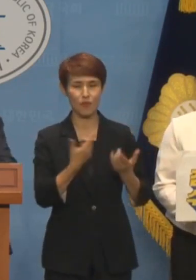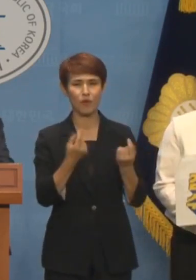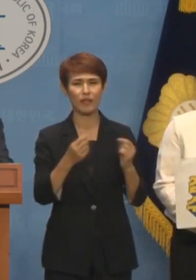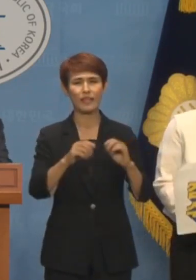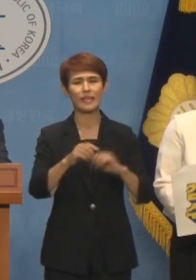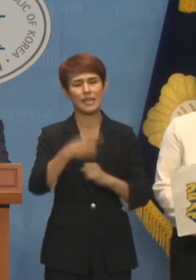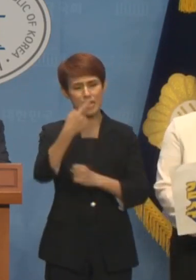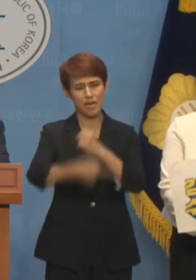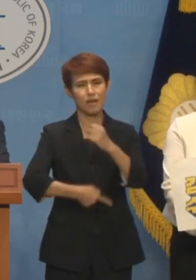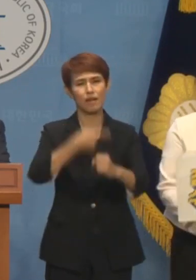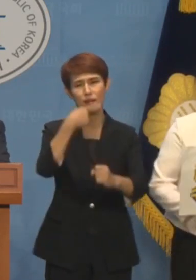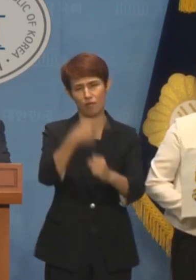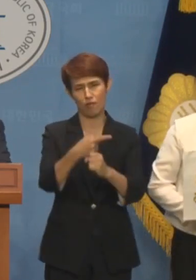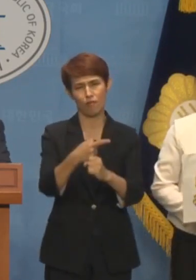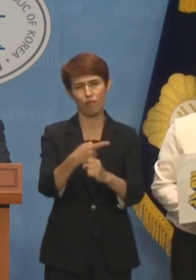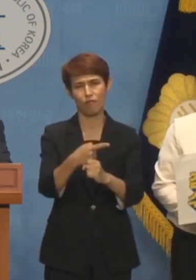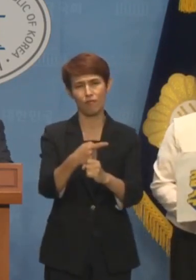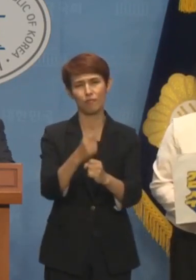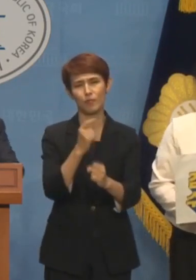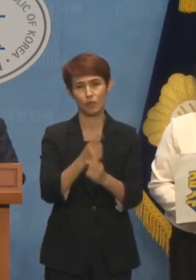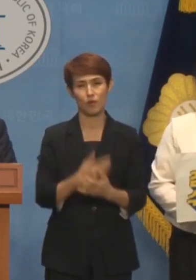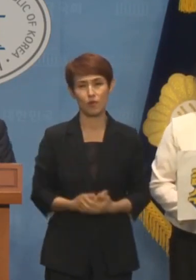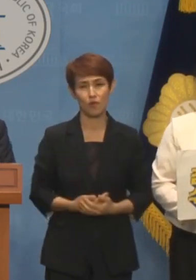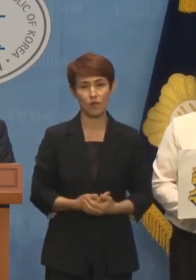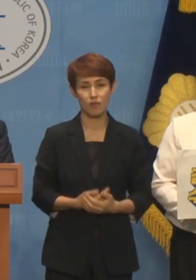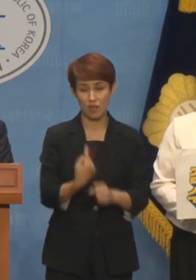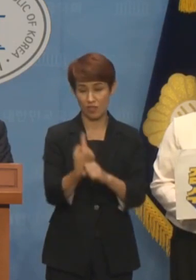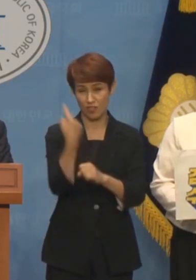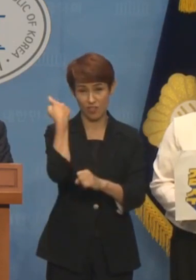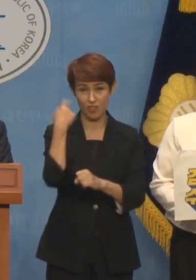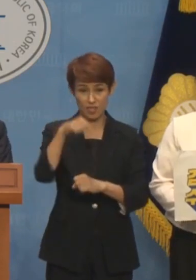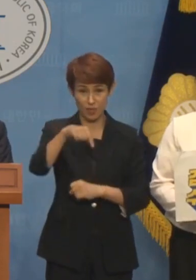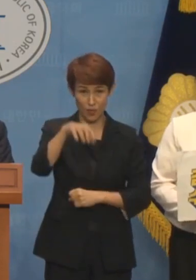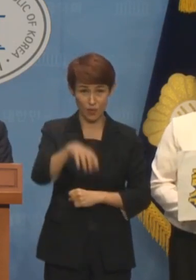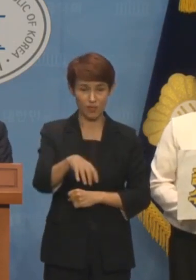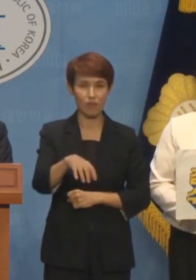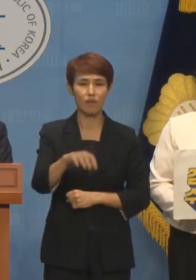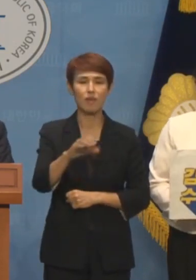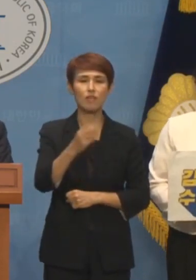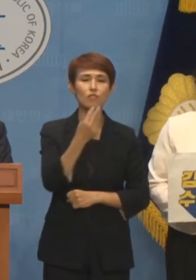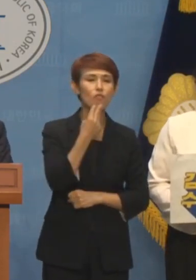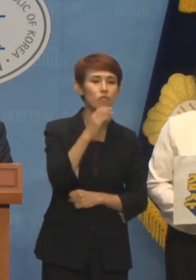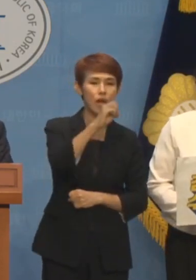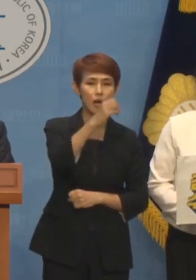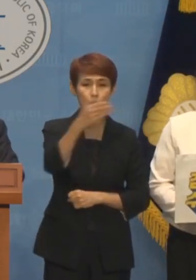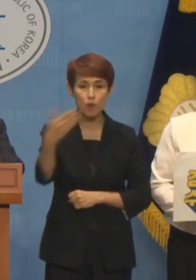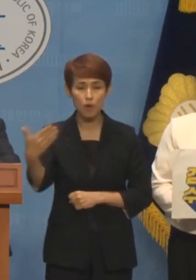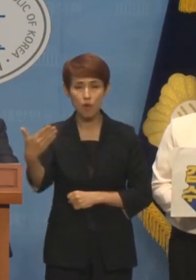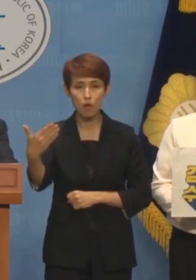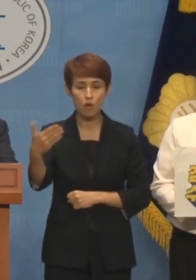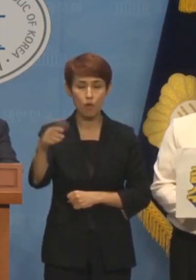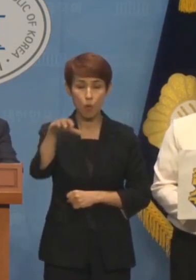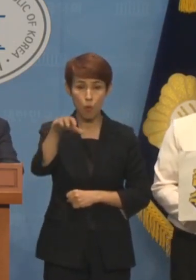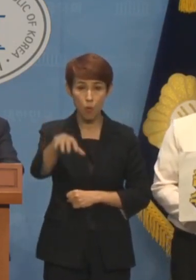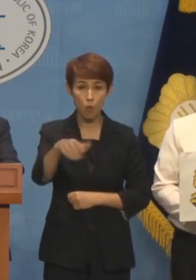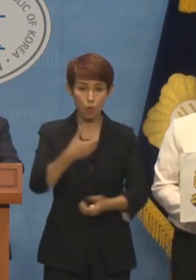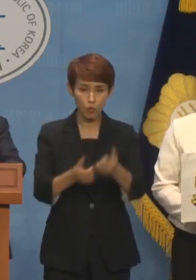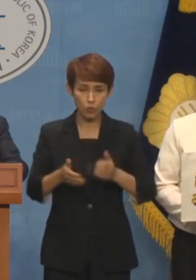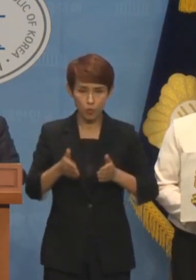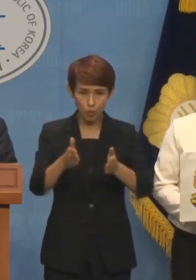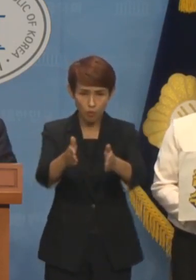딱 1년이 지났습니다. 1년 전 이 자리에서 서울 양평고속도로 종점 변경 특혜 의혹과